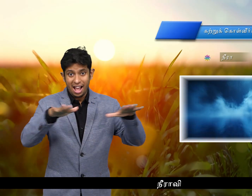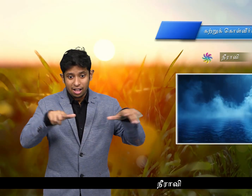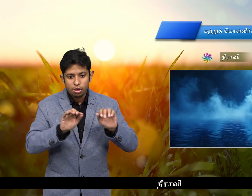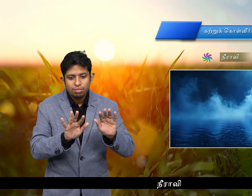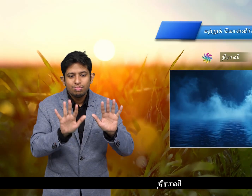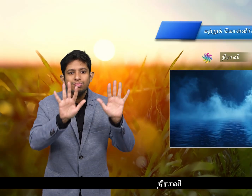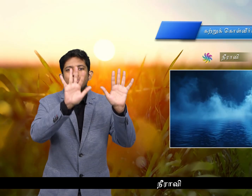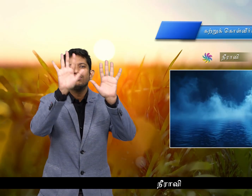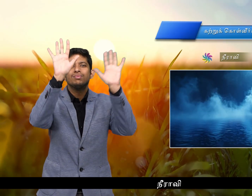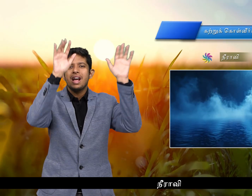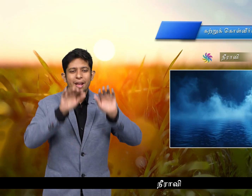நீராவி,